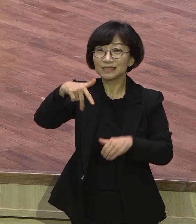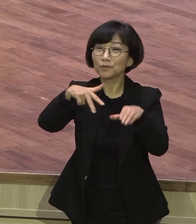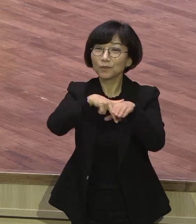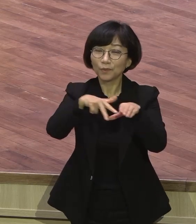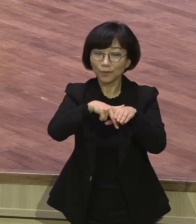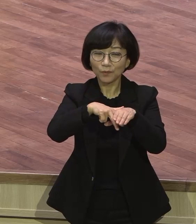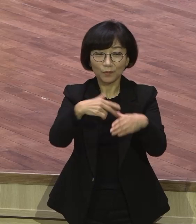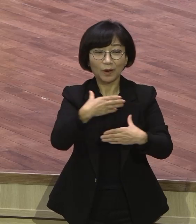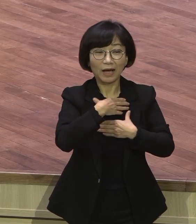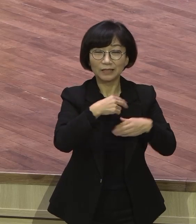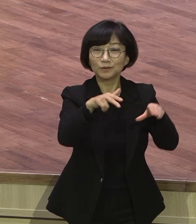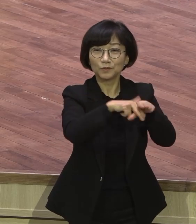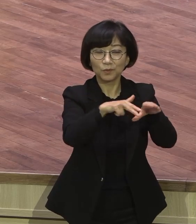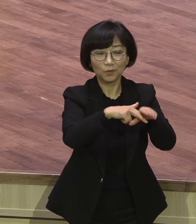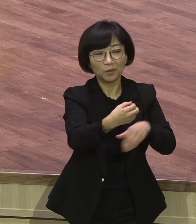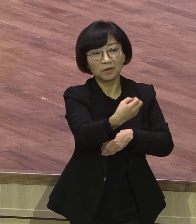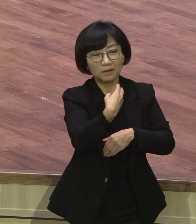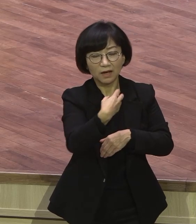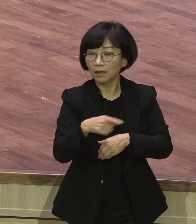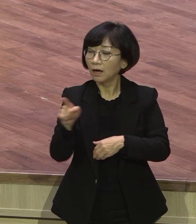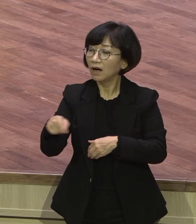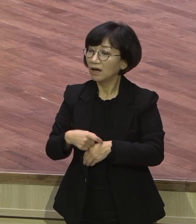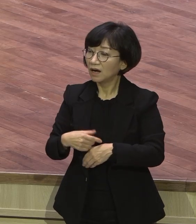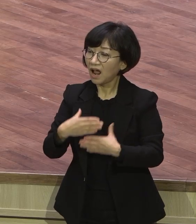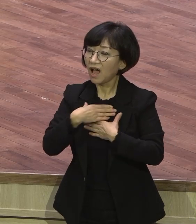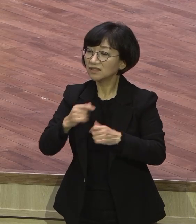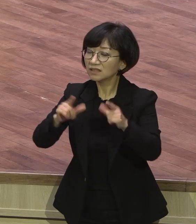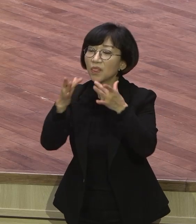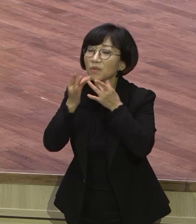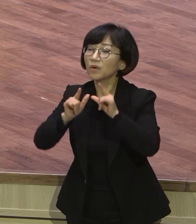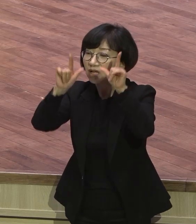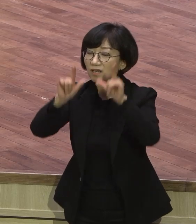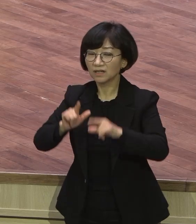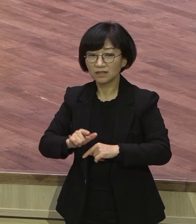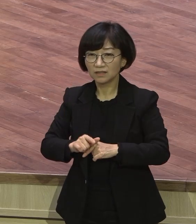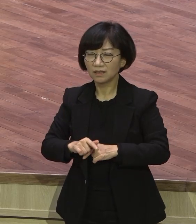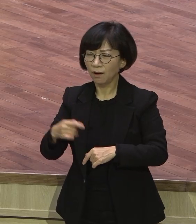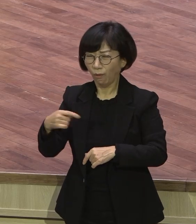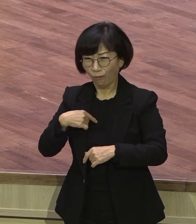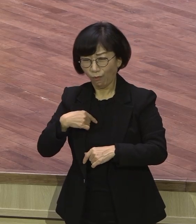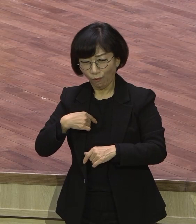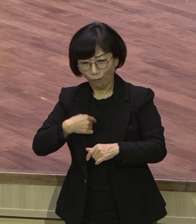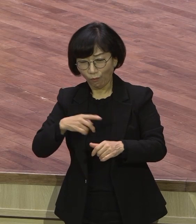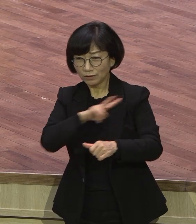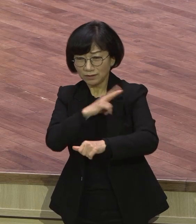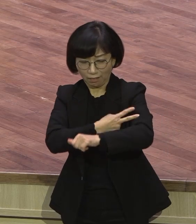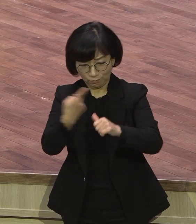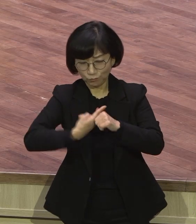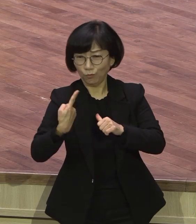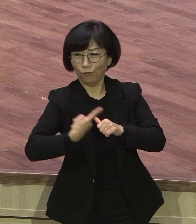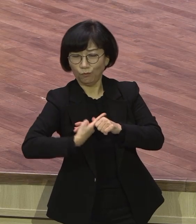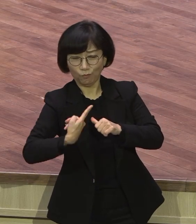일요일이냐 부활을 안식일을 첫날 부활을 한 그 날을 주일로 지키는 거예요 우리 계신교는